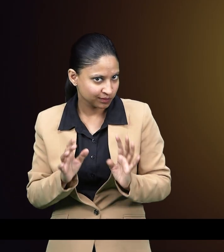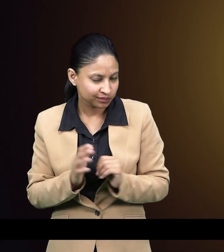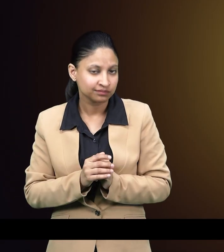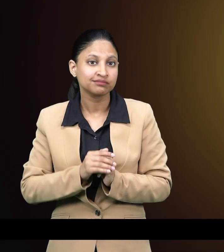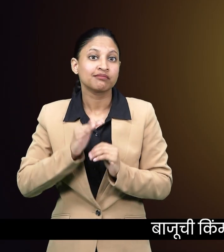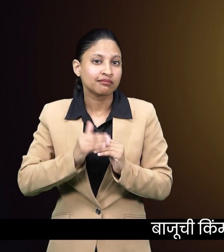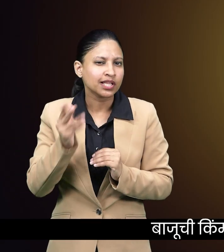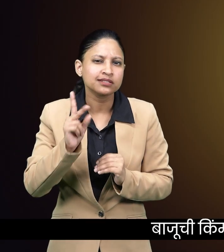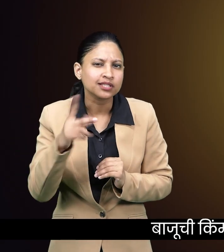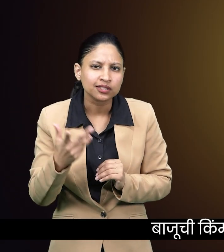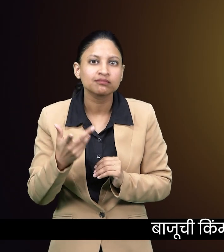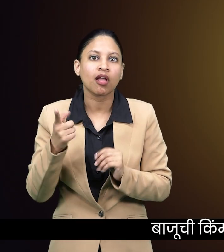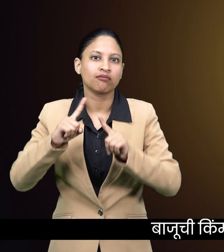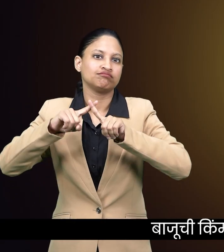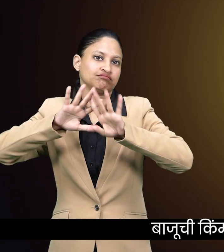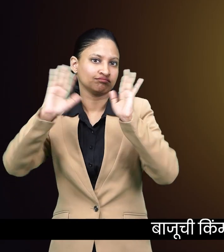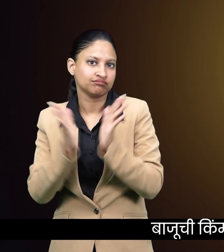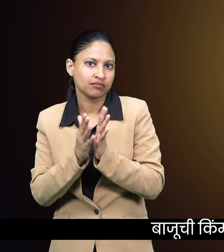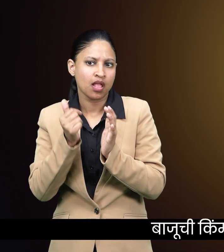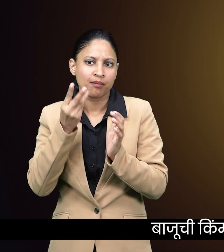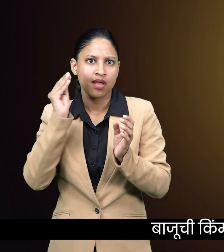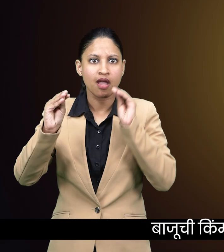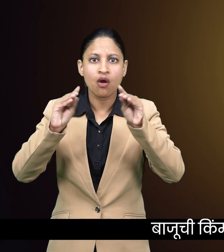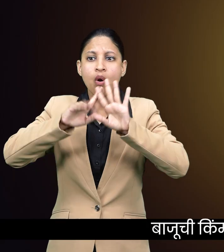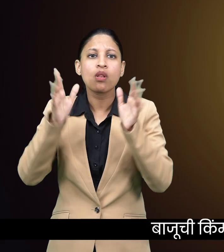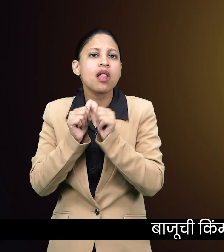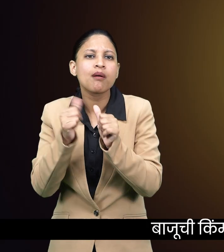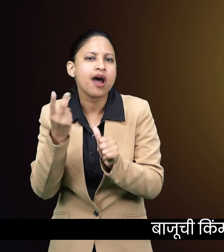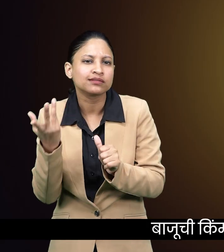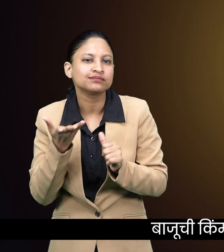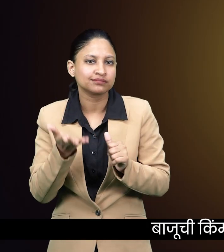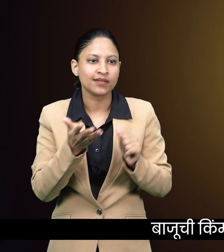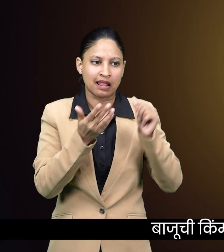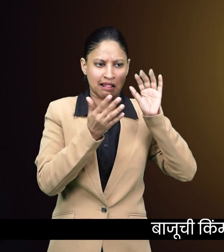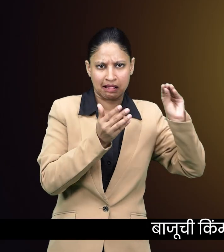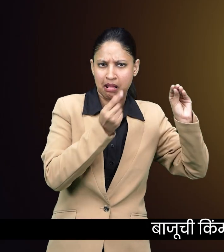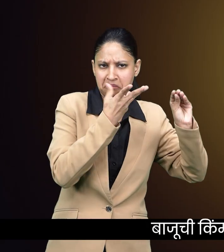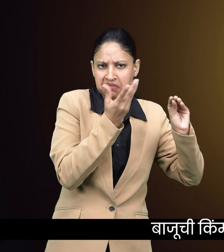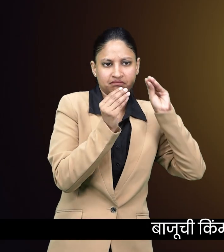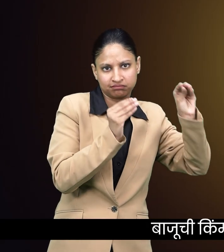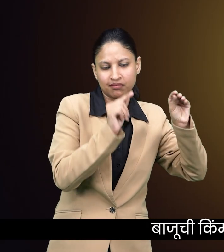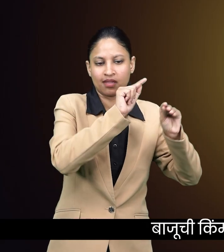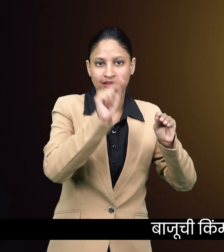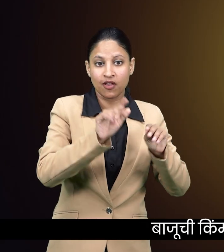2 बाजूची किंमत ठेवून बदल करा. क्षेत्रफळ बरोबर 5 गुणिले 5.